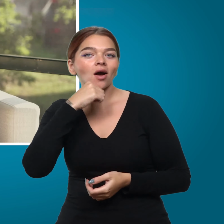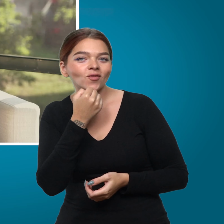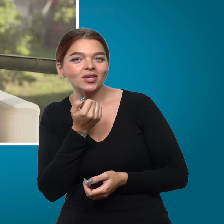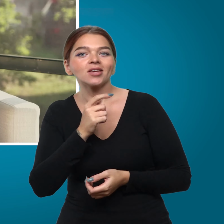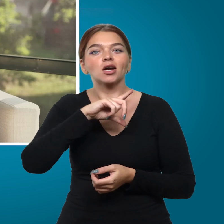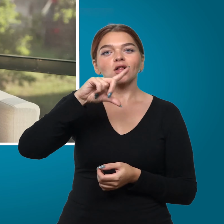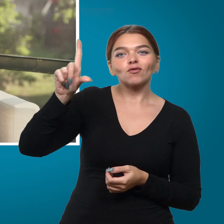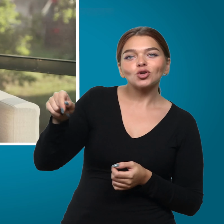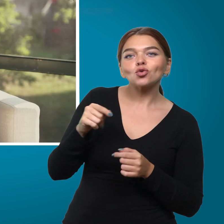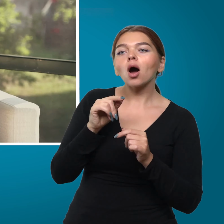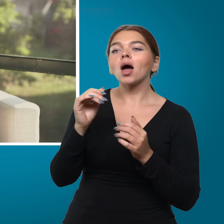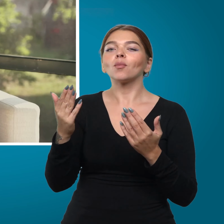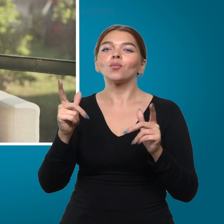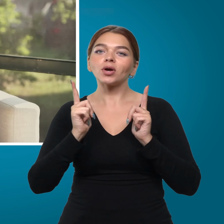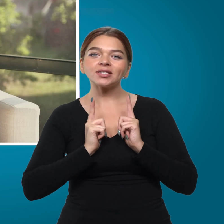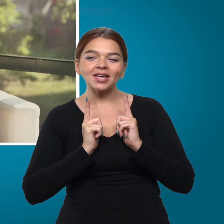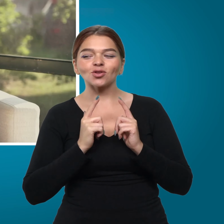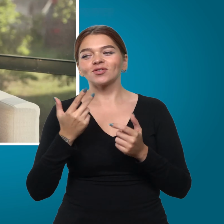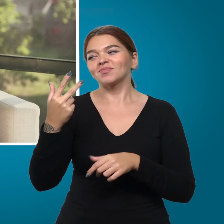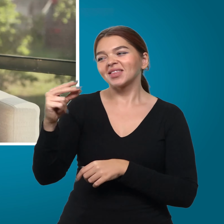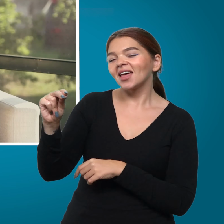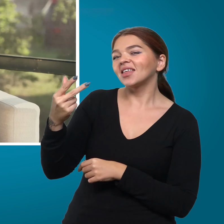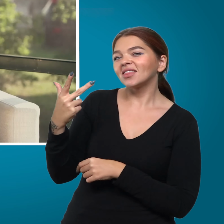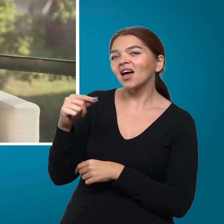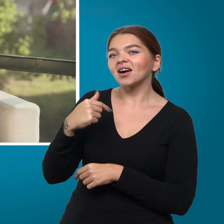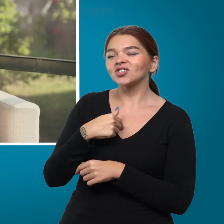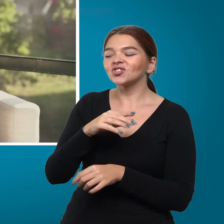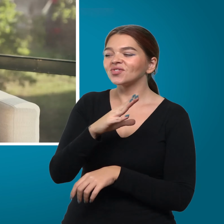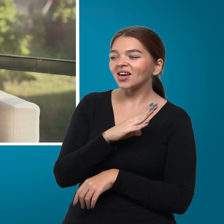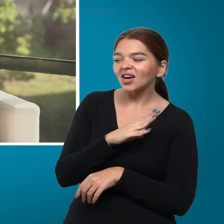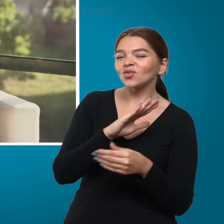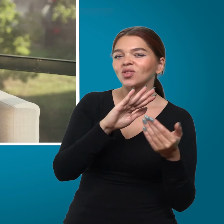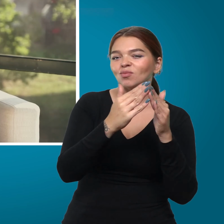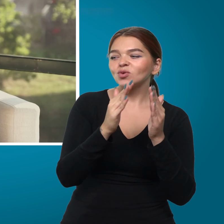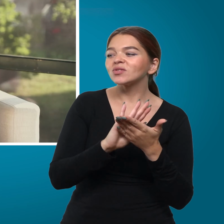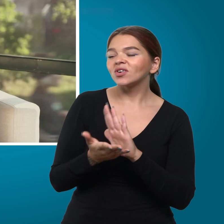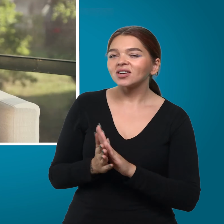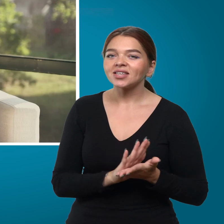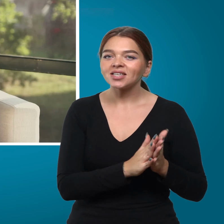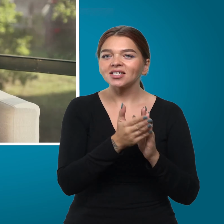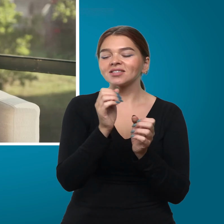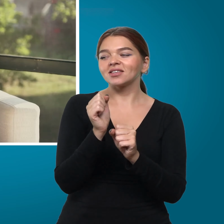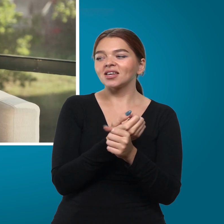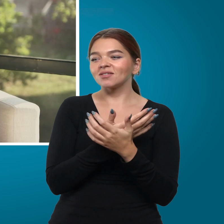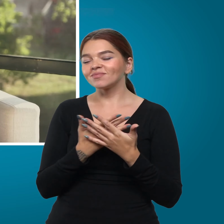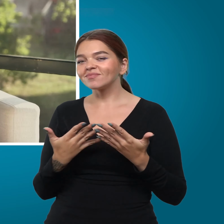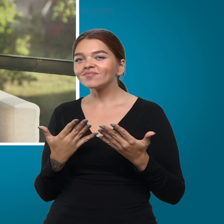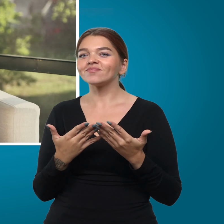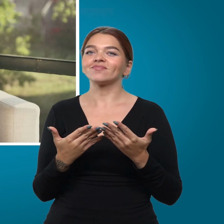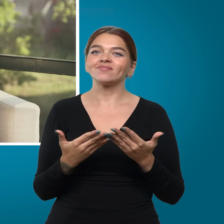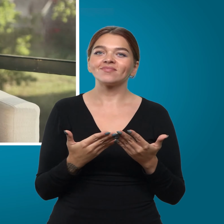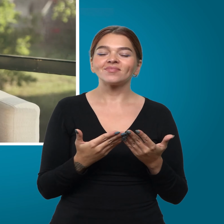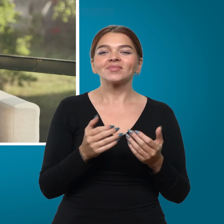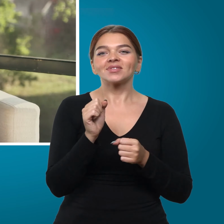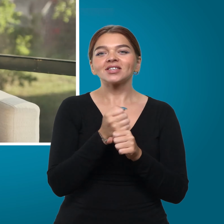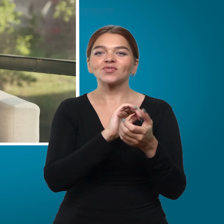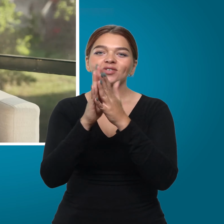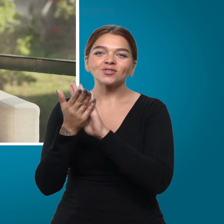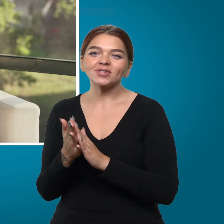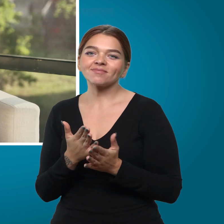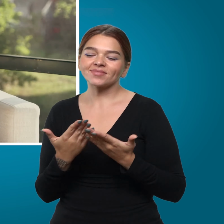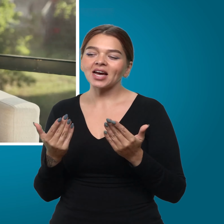yra sunkus, varginantis dalykas. Nes tau rašo draugai, rašo artimėjai, sesė brolis, ką veiki, gal varom ten,